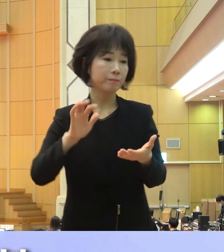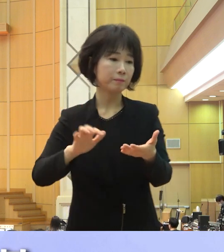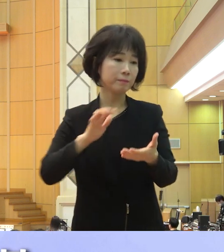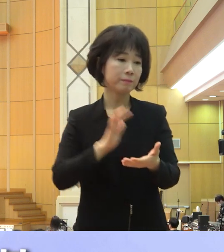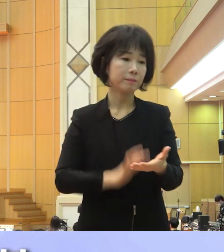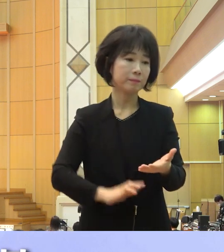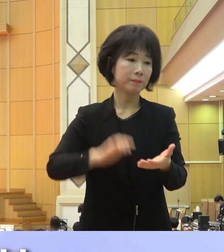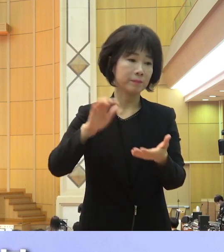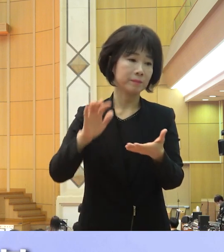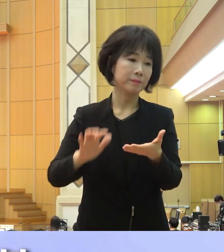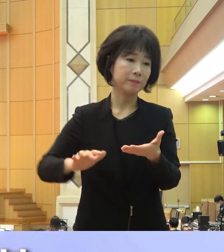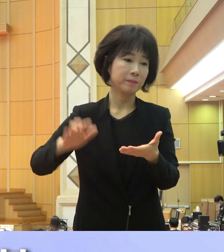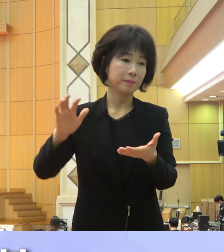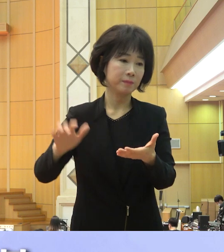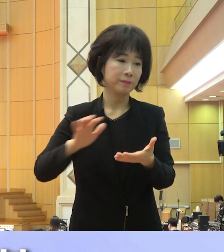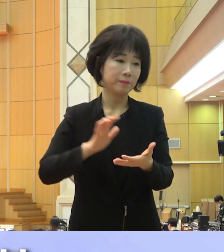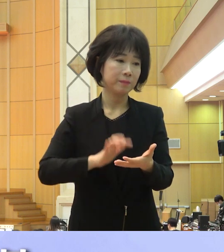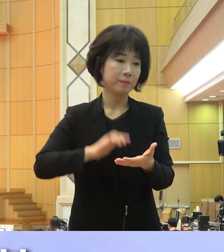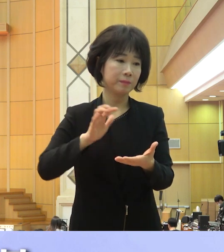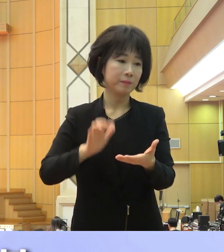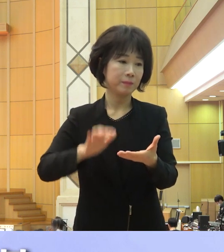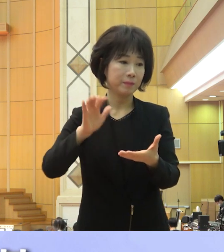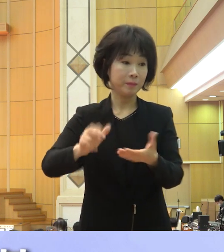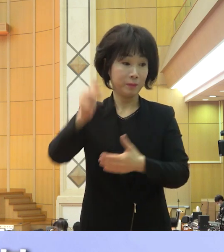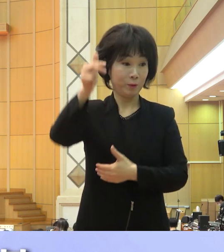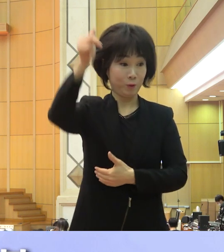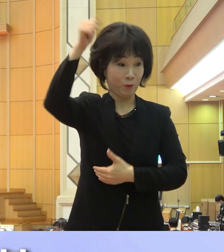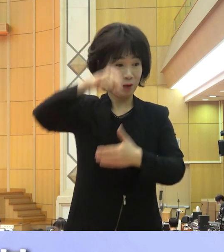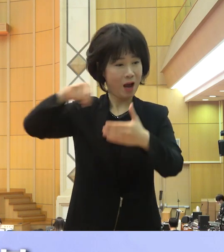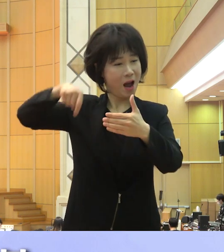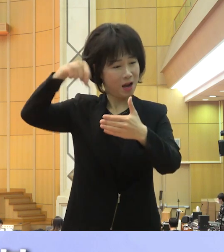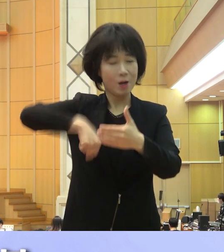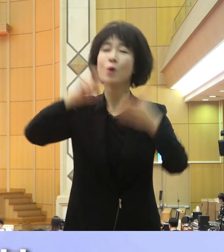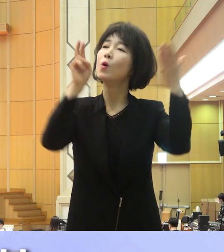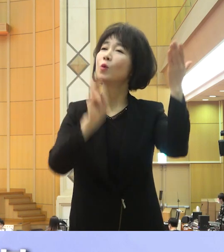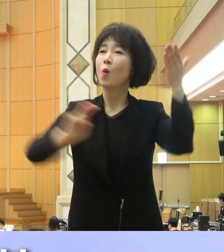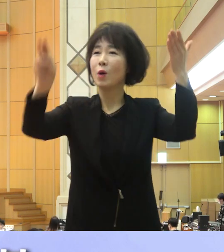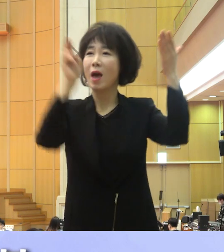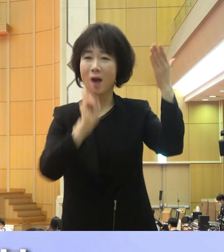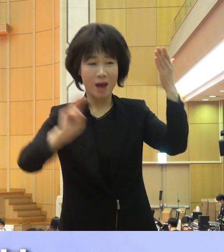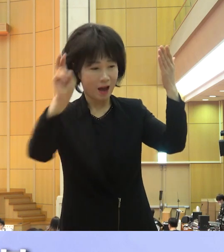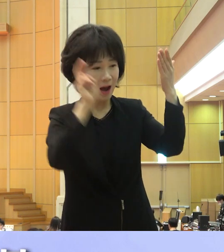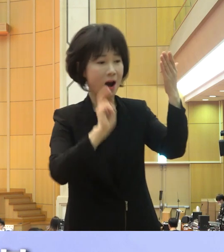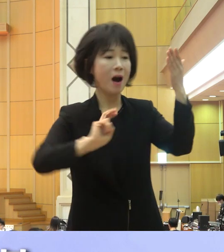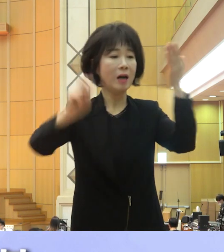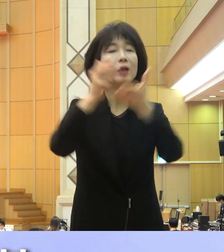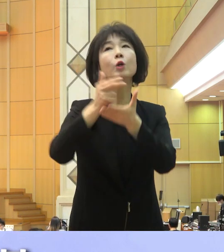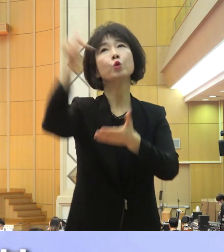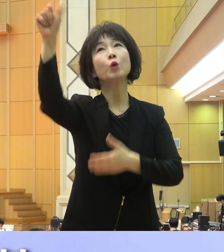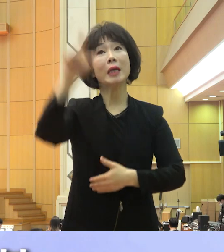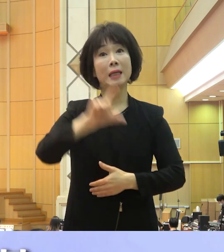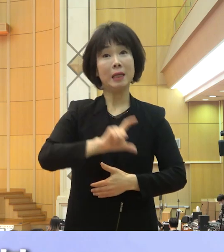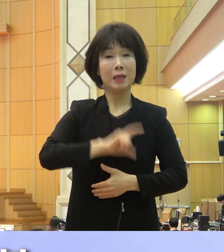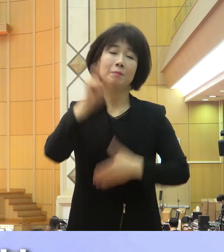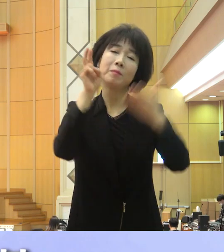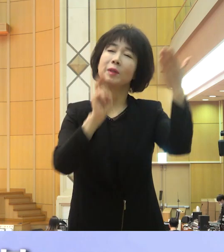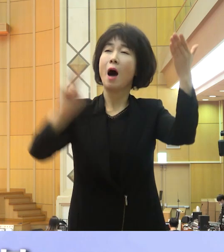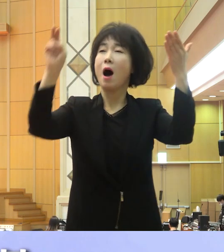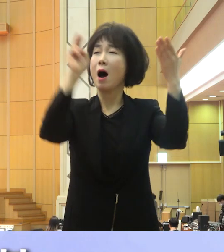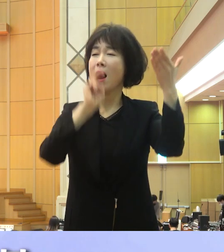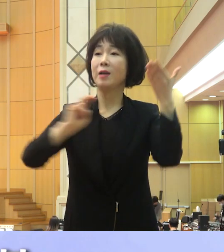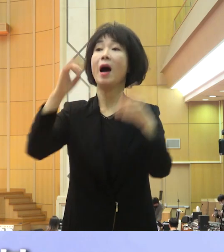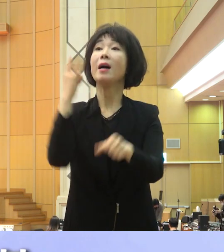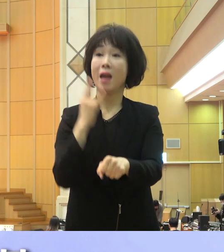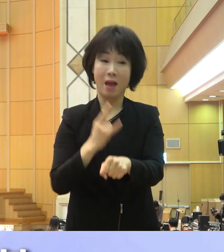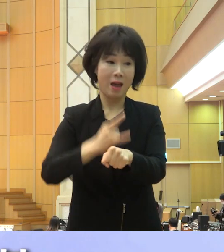우리 주 안에서 노래하며, 우리 주 안에서 노래하며 주의 이름